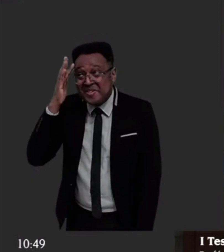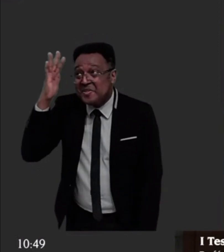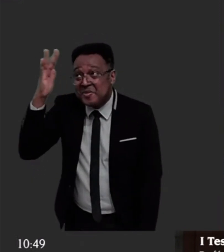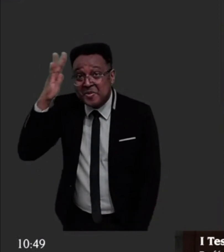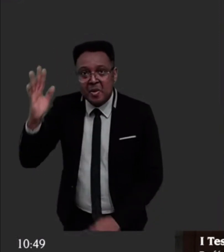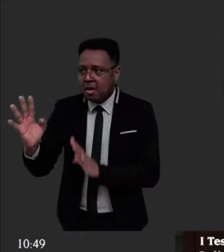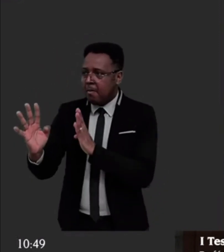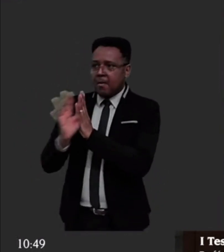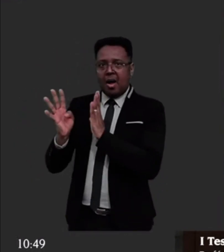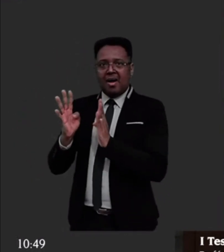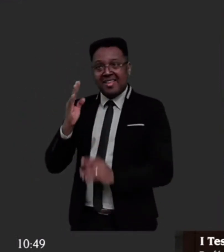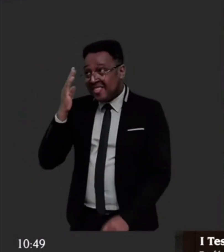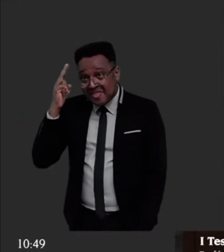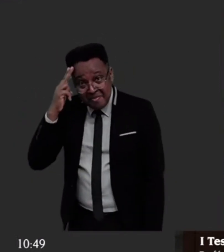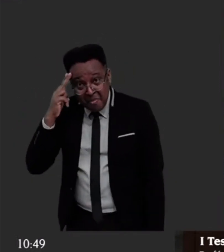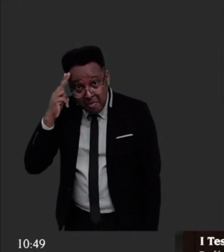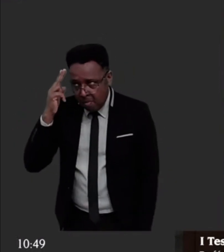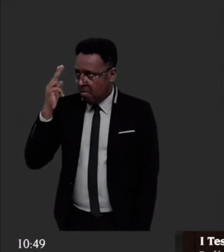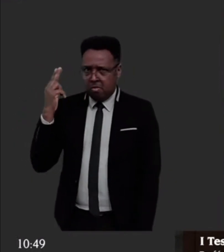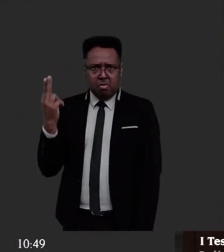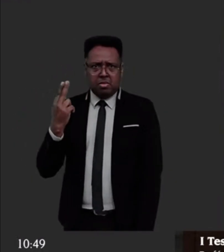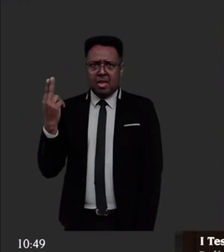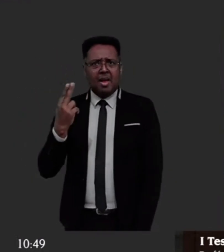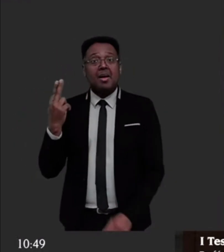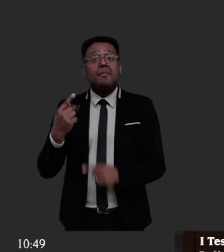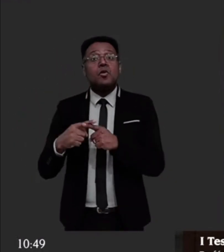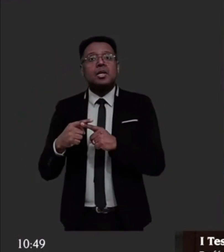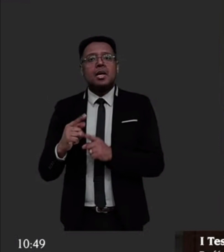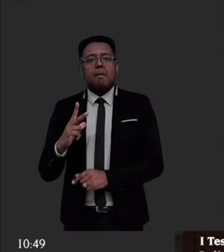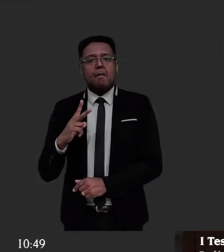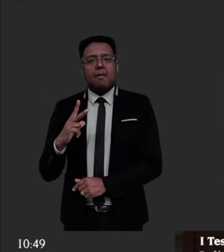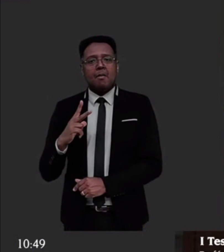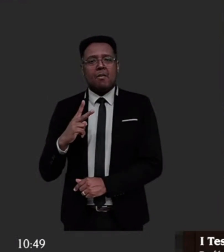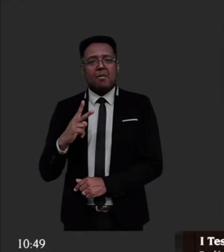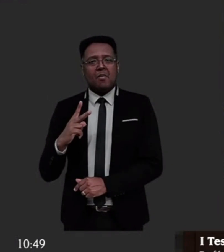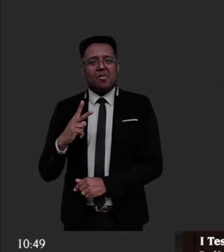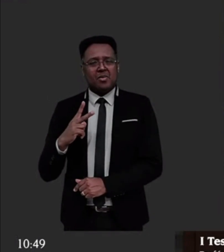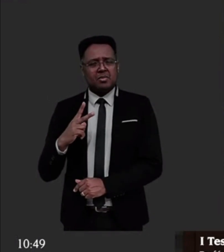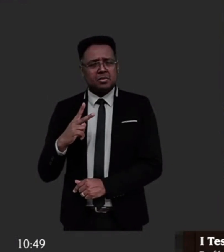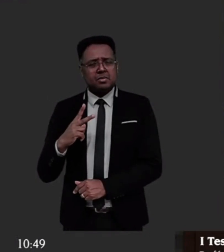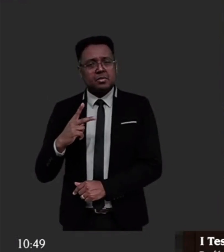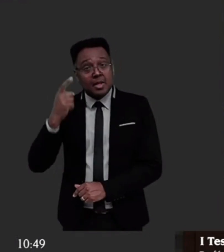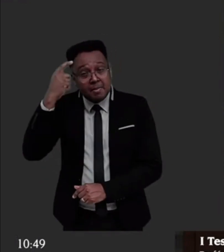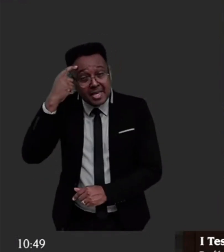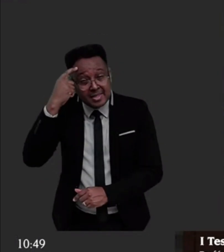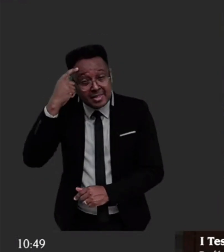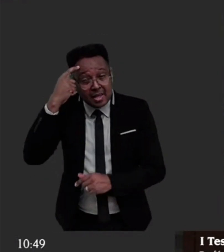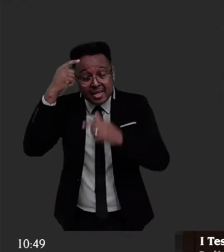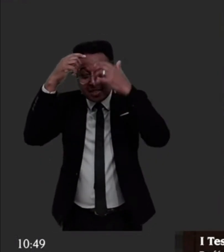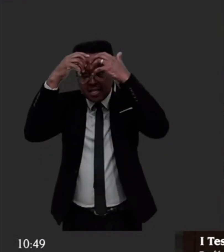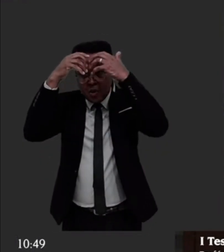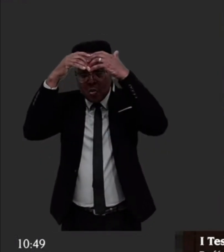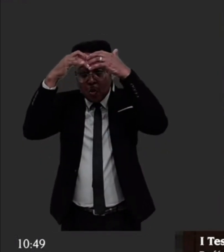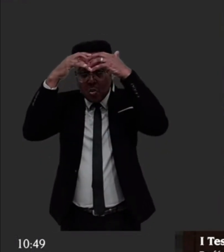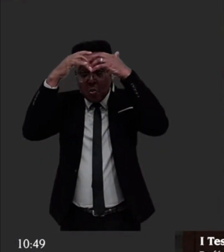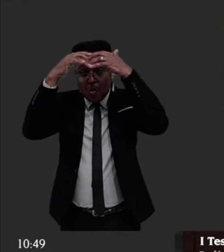porque é propriedade particular da pessoa. Agora imaginemos este lugar secreto, que são